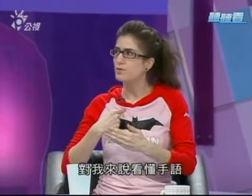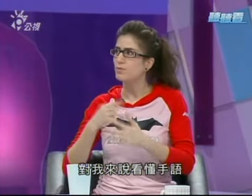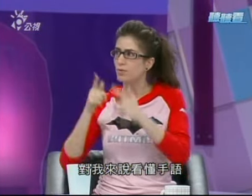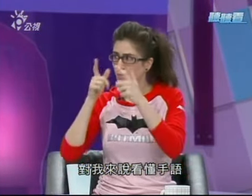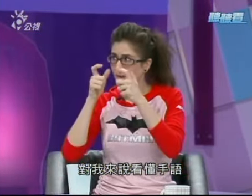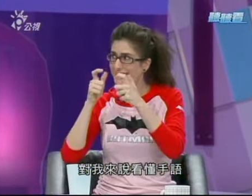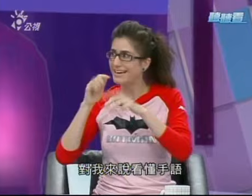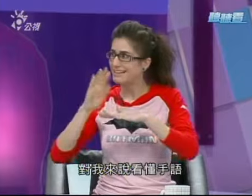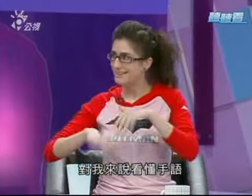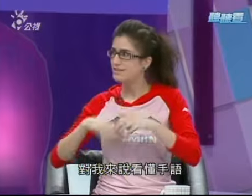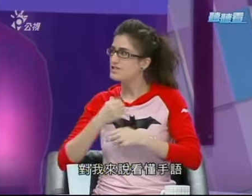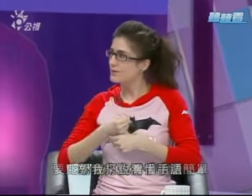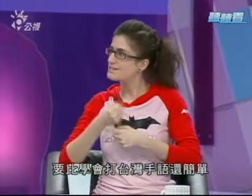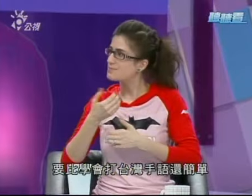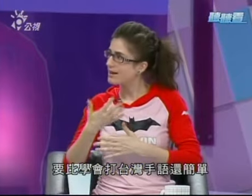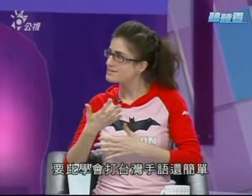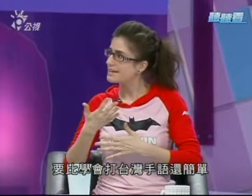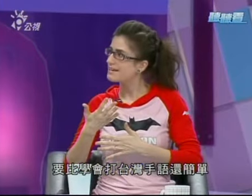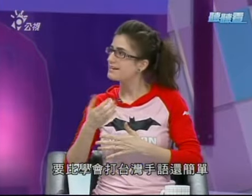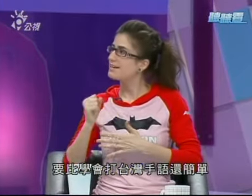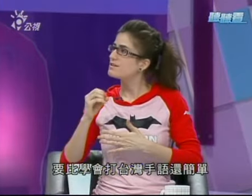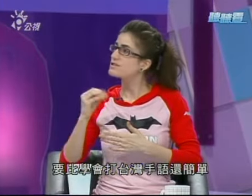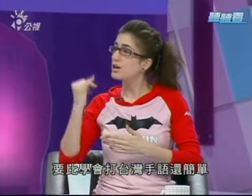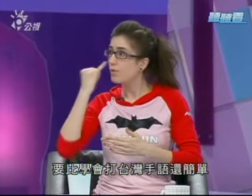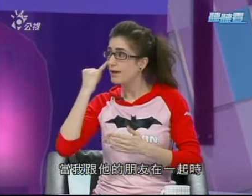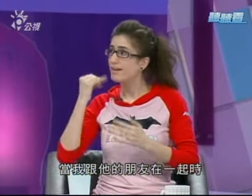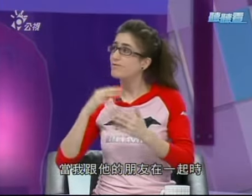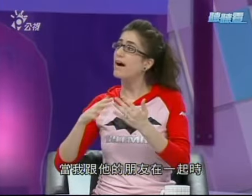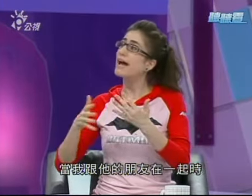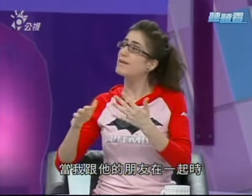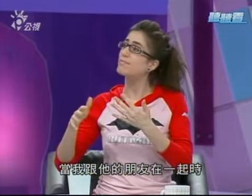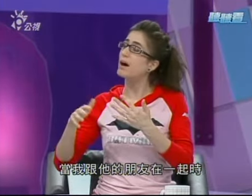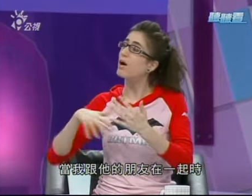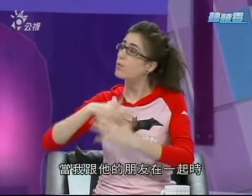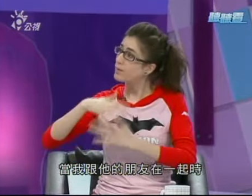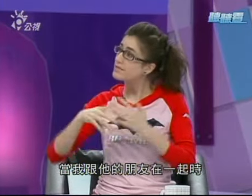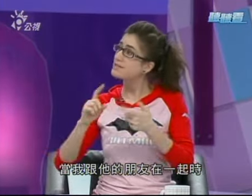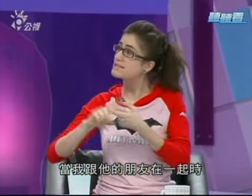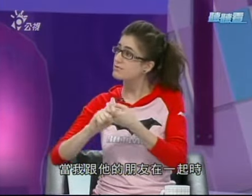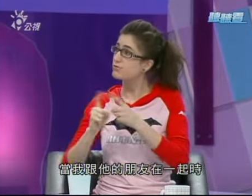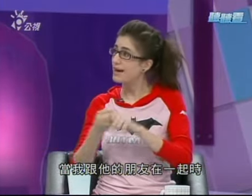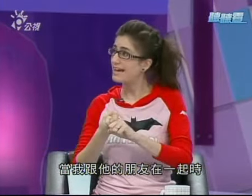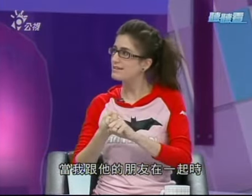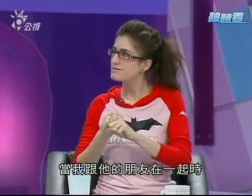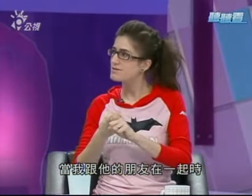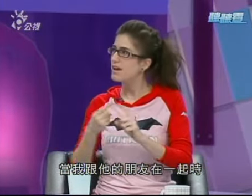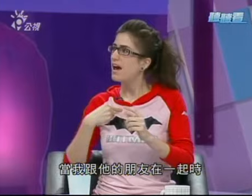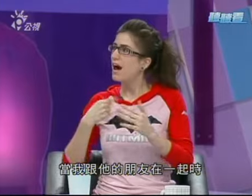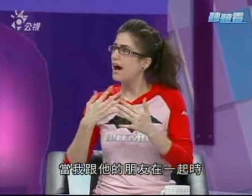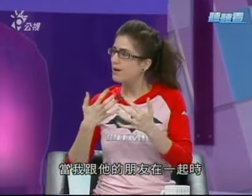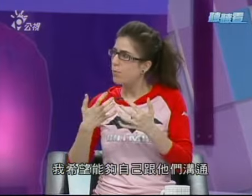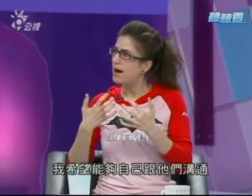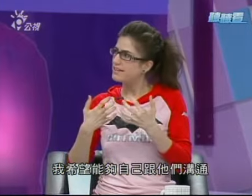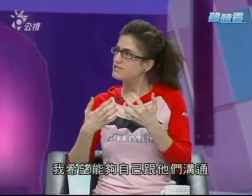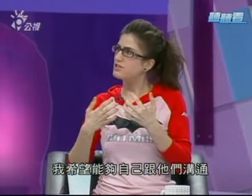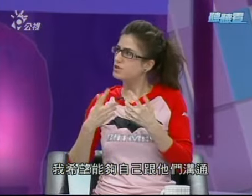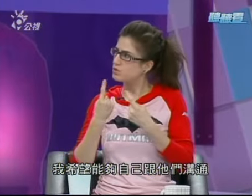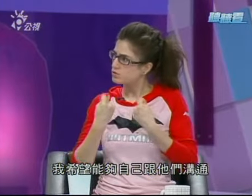看对对对对对对对所以如果我跟他的朋友我希望我